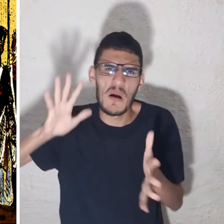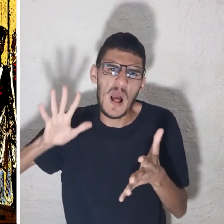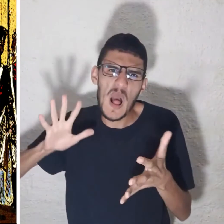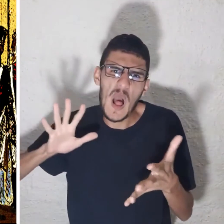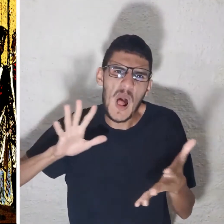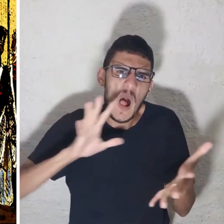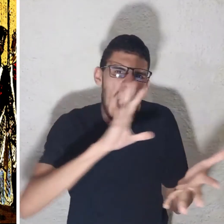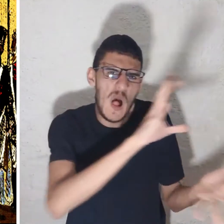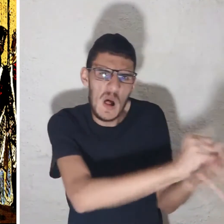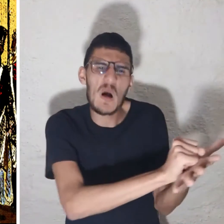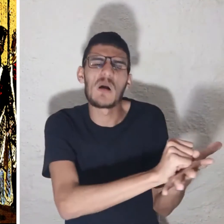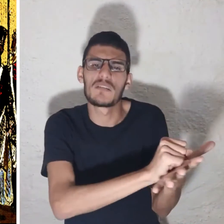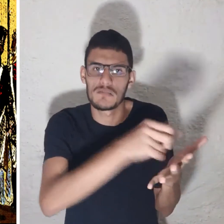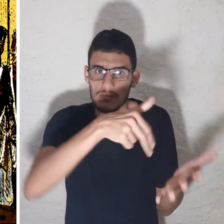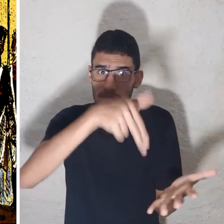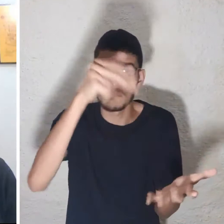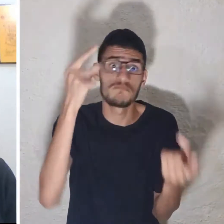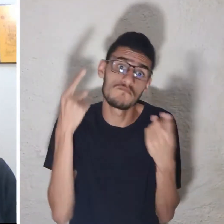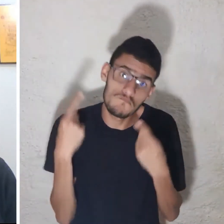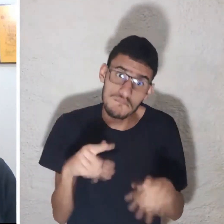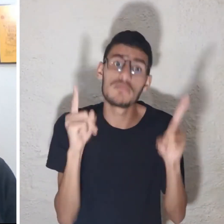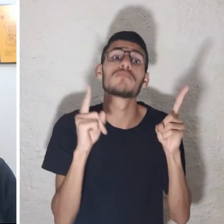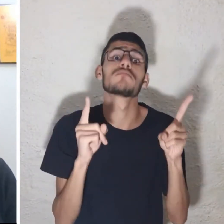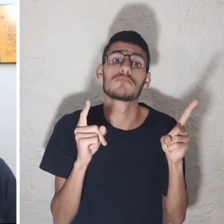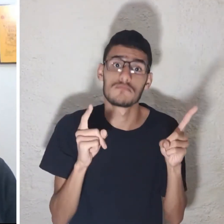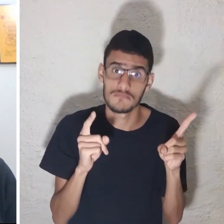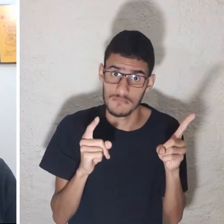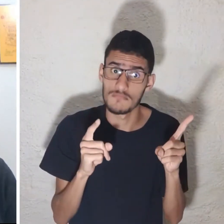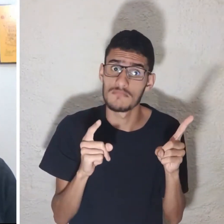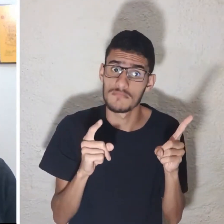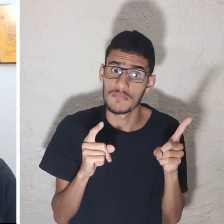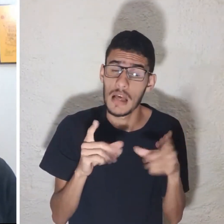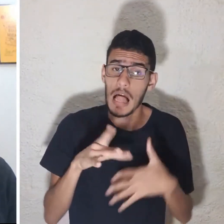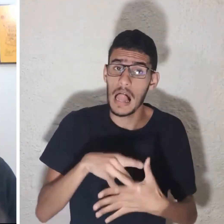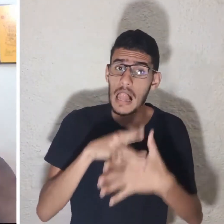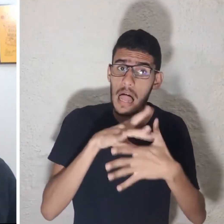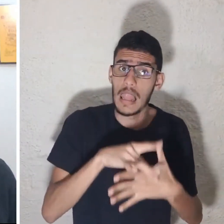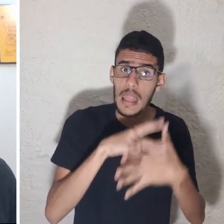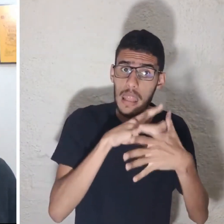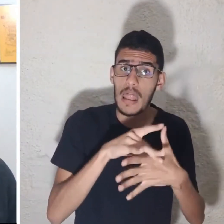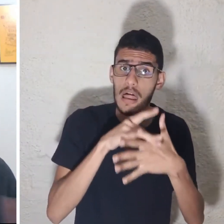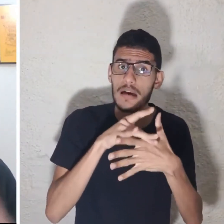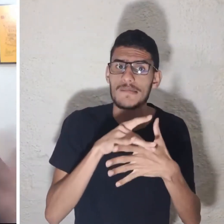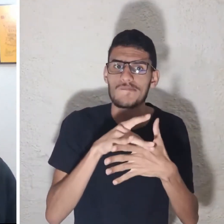mandou mercenários, né, para o Nordeste para combater esses revoltosos. Os